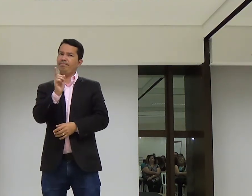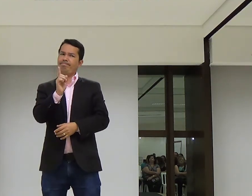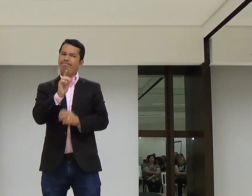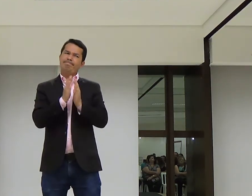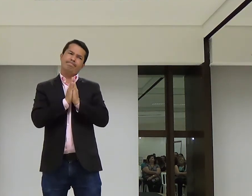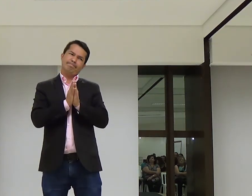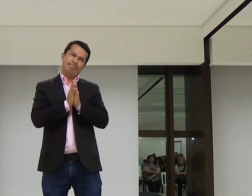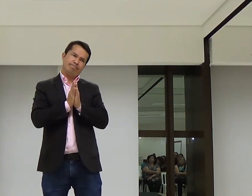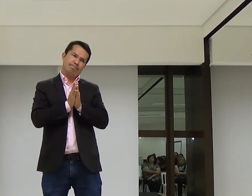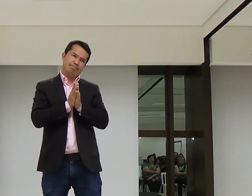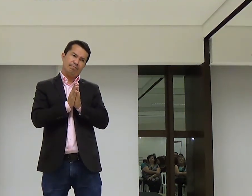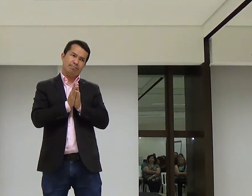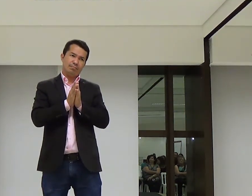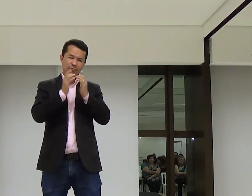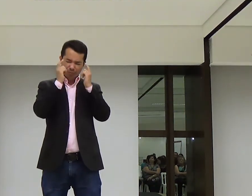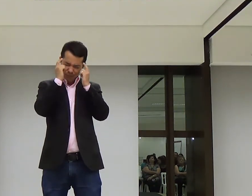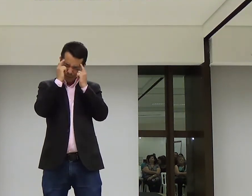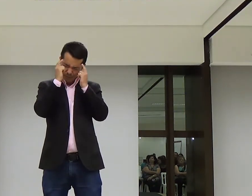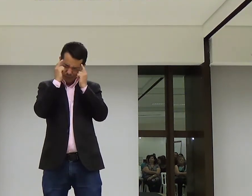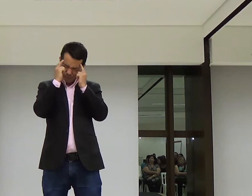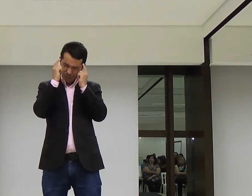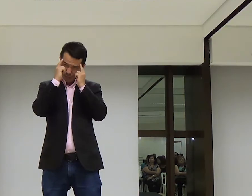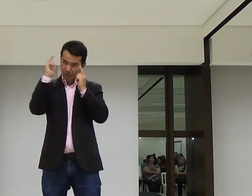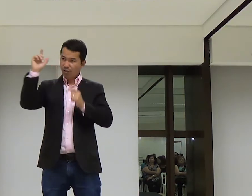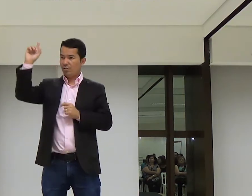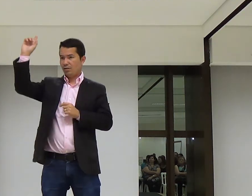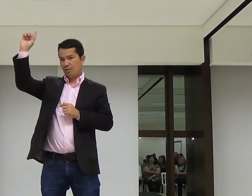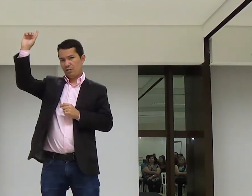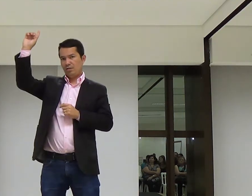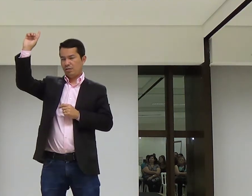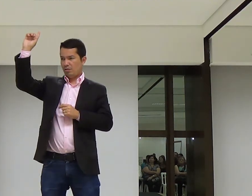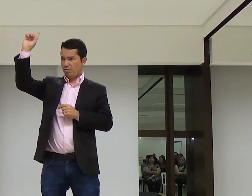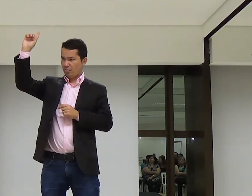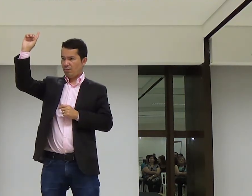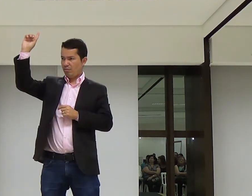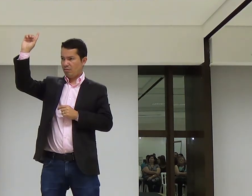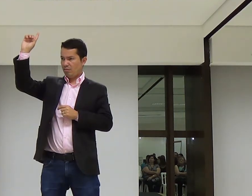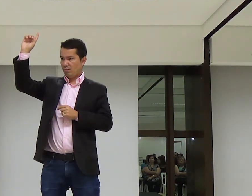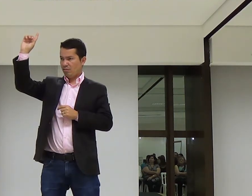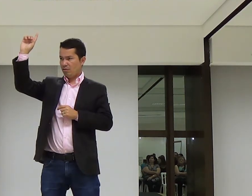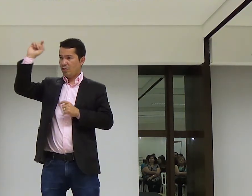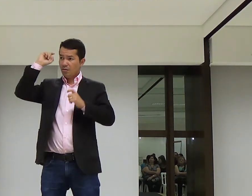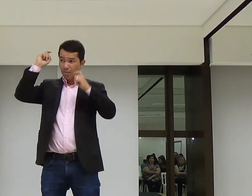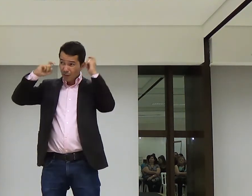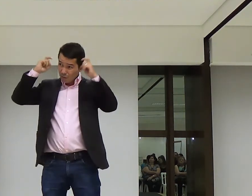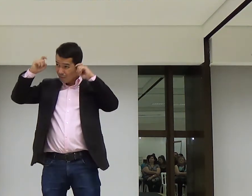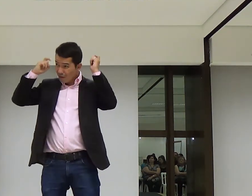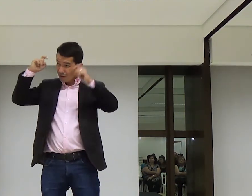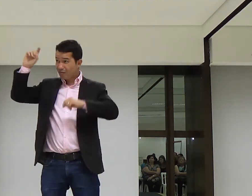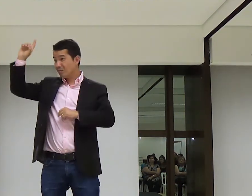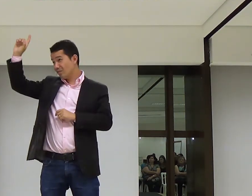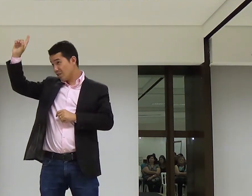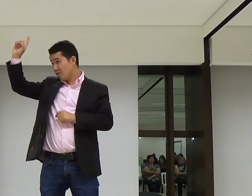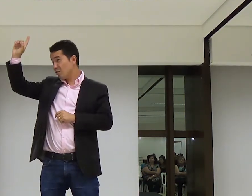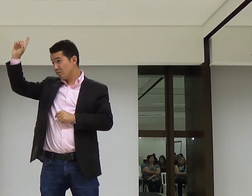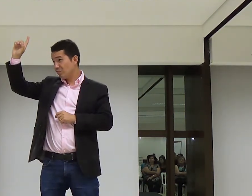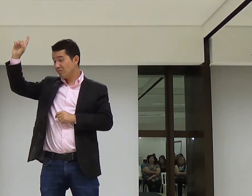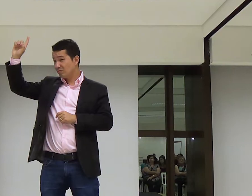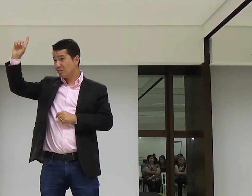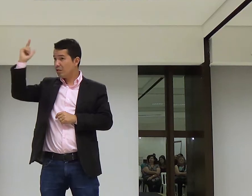de Deus, não abandone. Por favor, pense, se conscientize, pense em Deus, se preocupe com as coisas